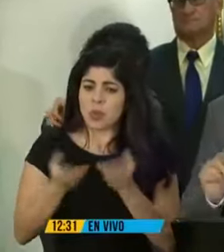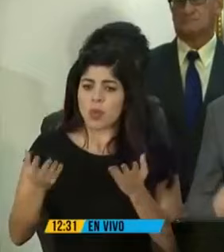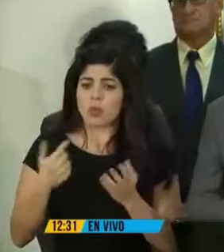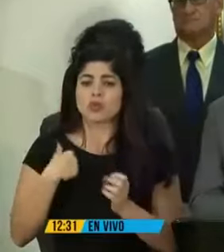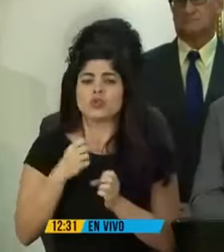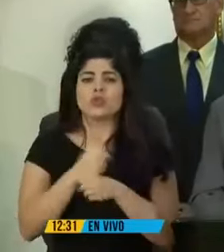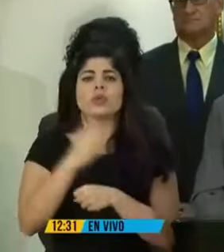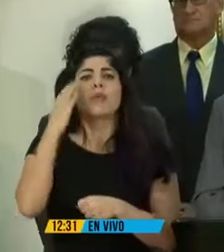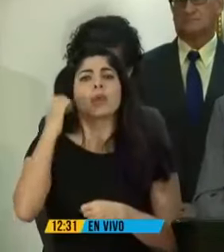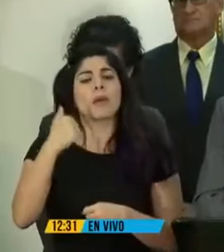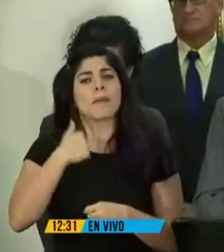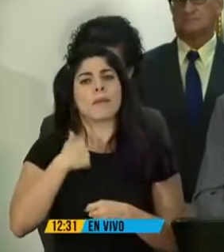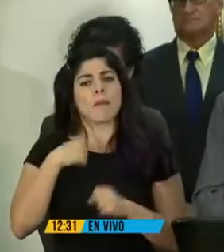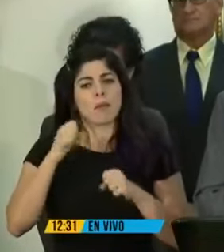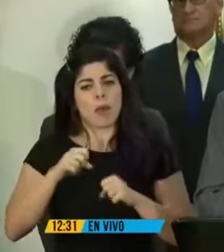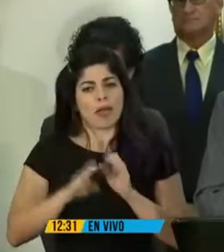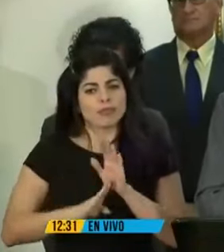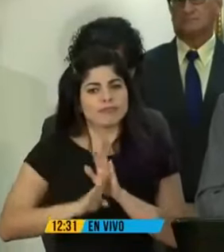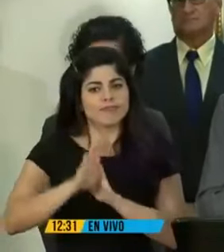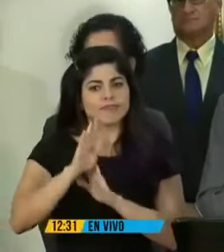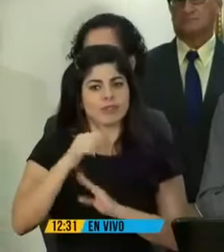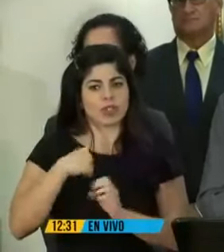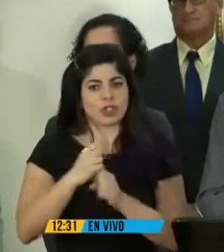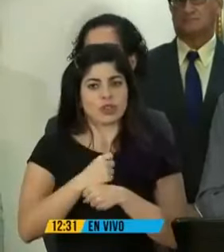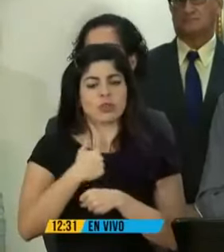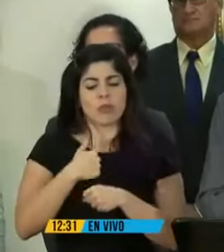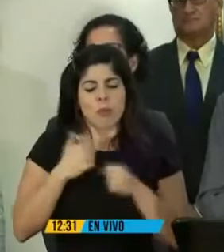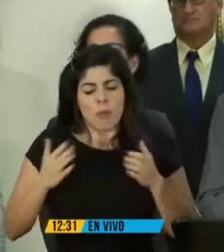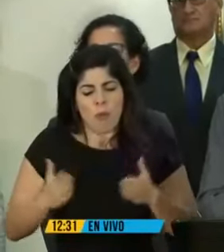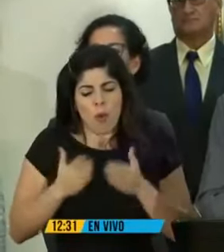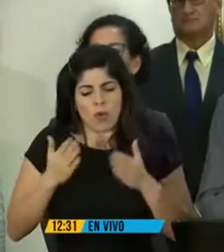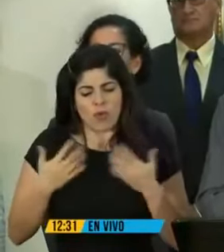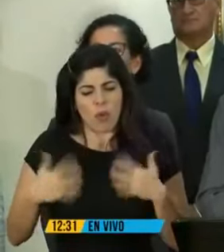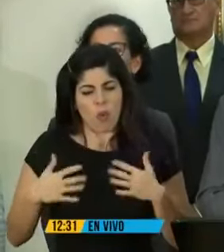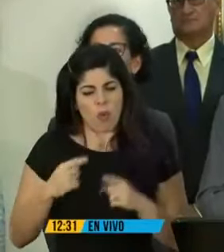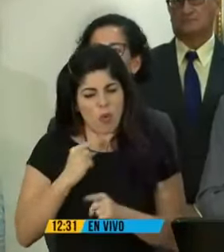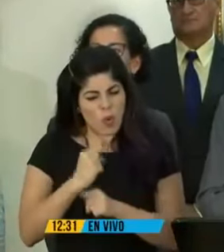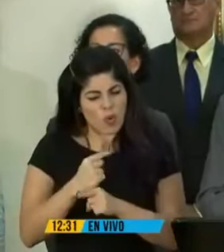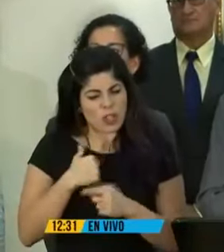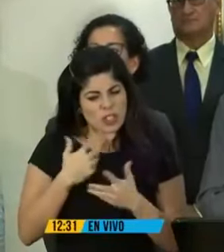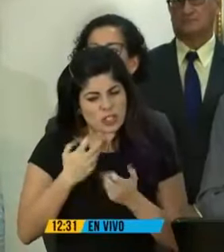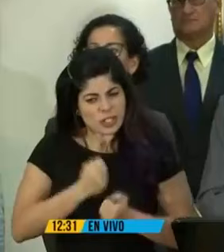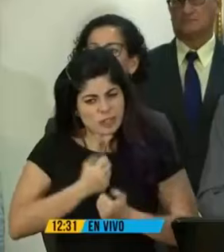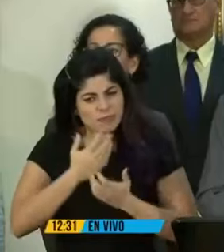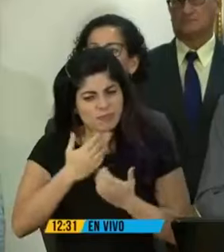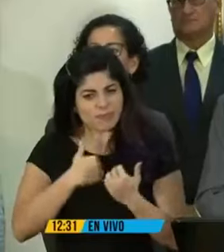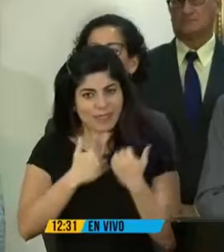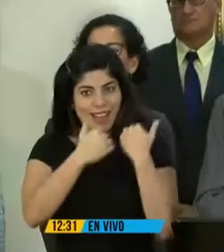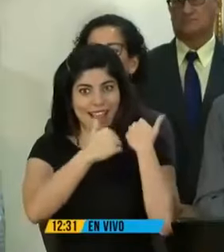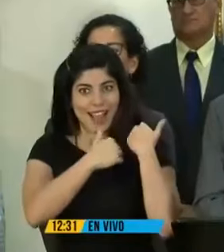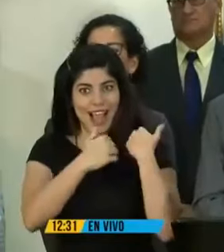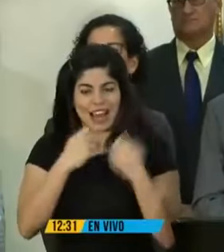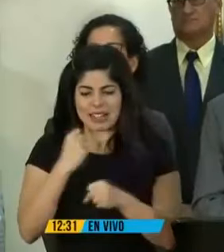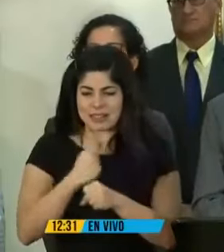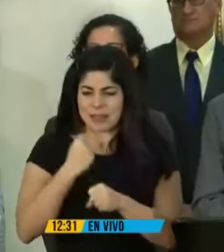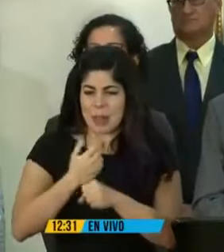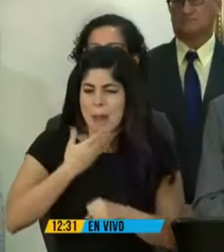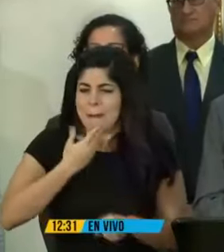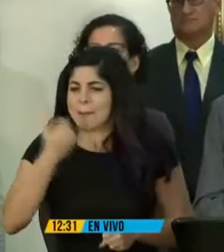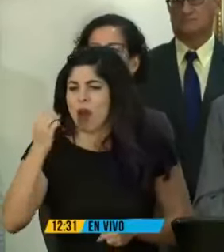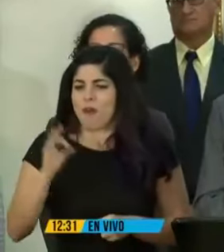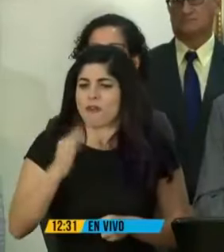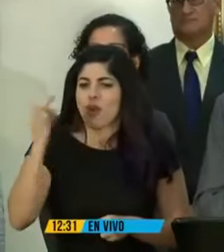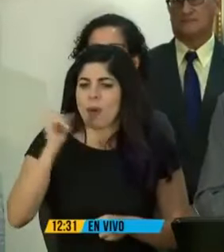realizar mi realización, guiado por motivaciones correctas y ejercer mis encargos como lo haría el mejor de los